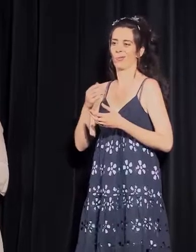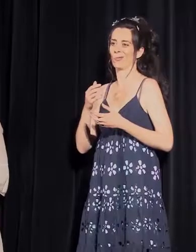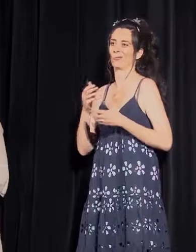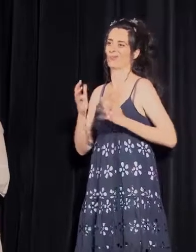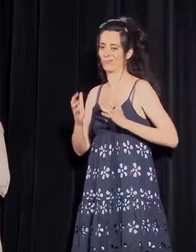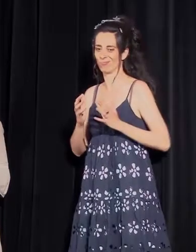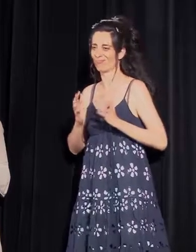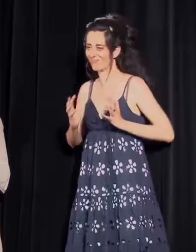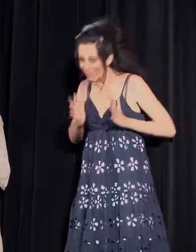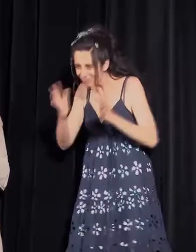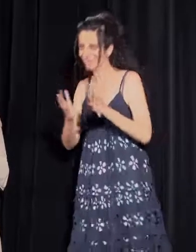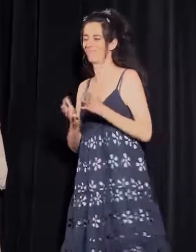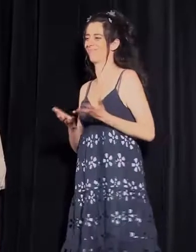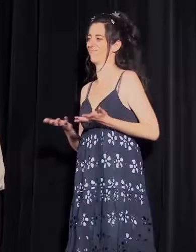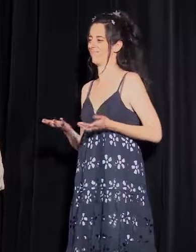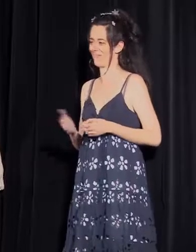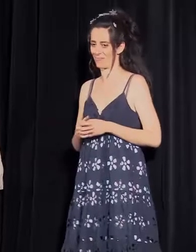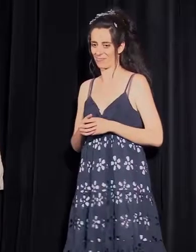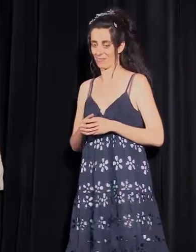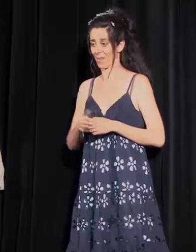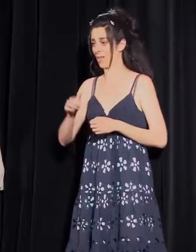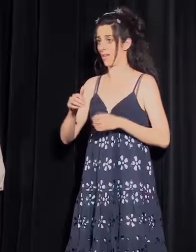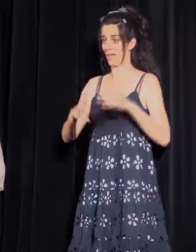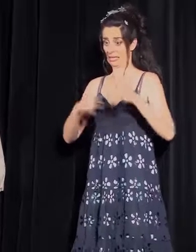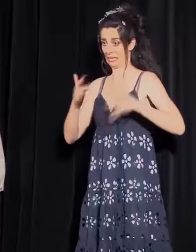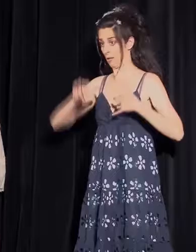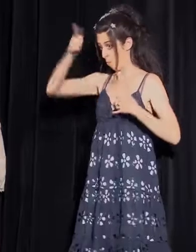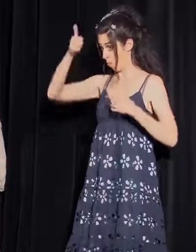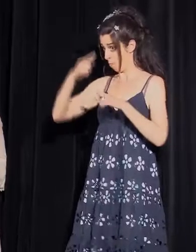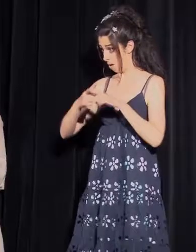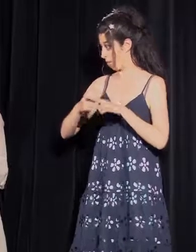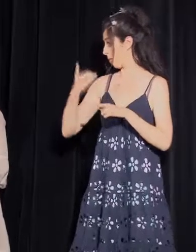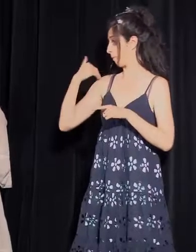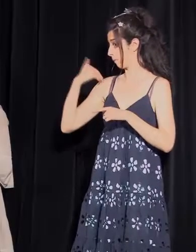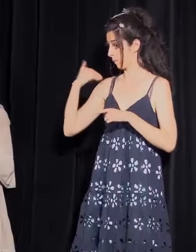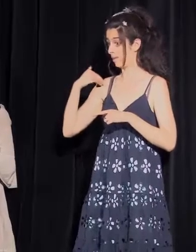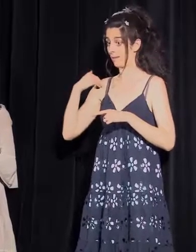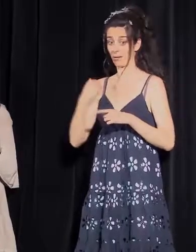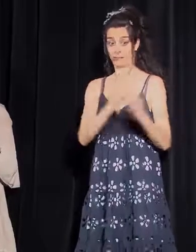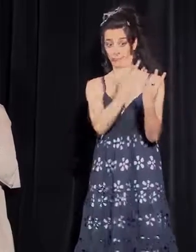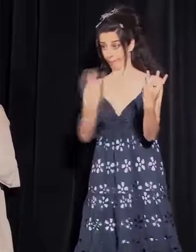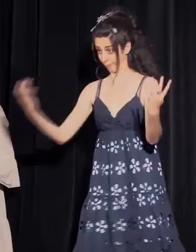lors de la première représentation, les élus étaient là en grand nombre. Voilà.